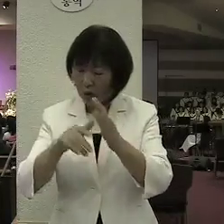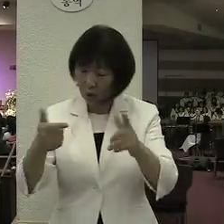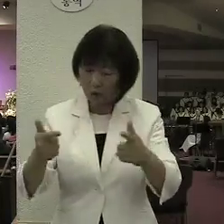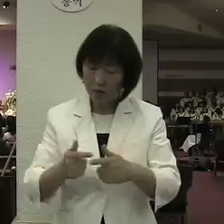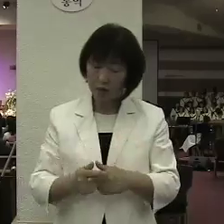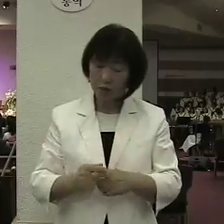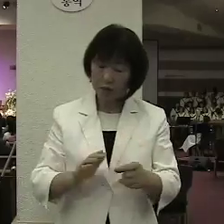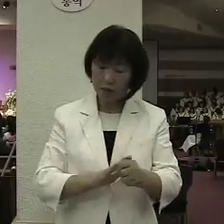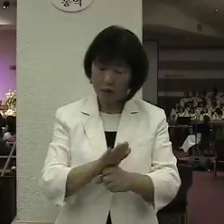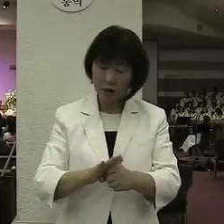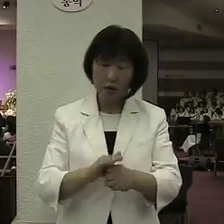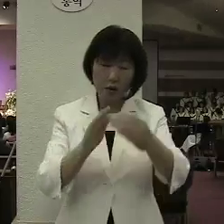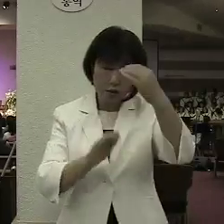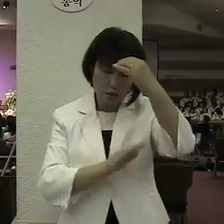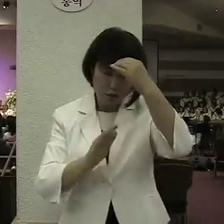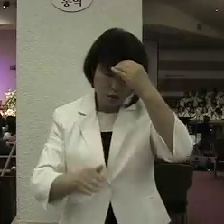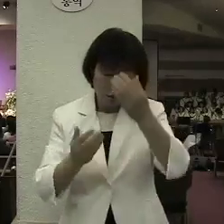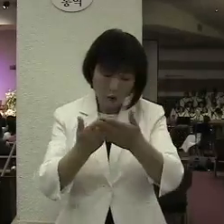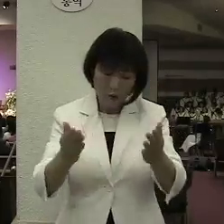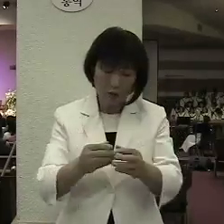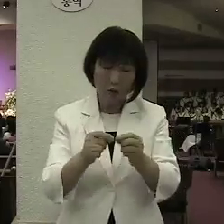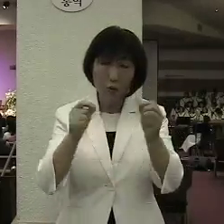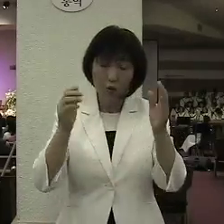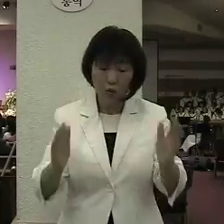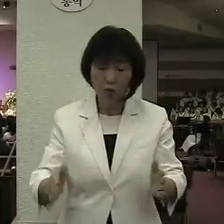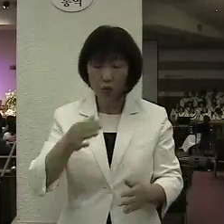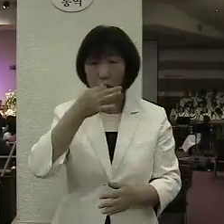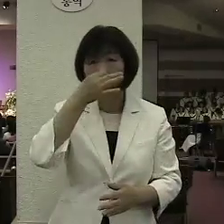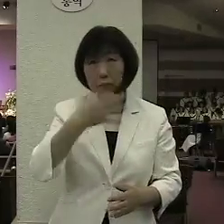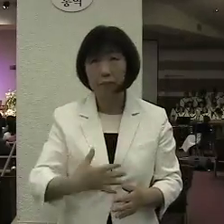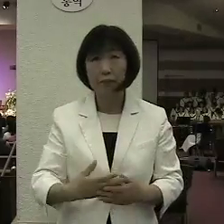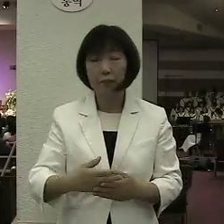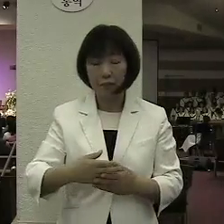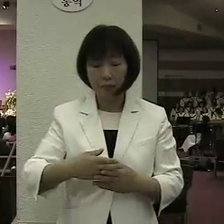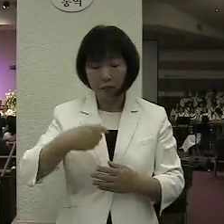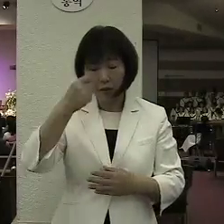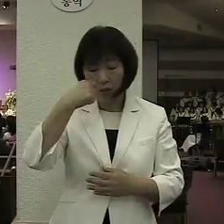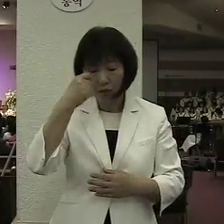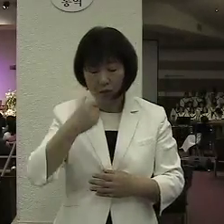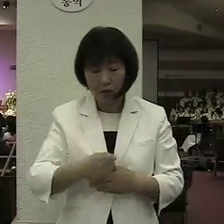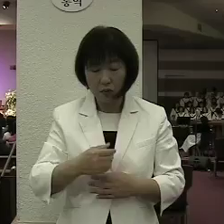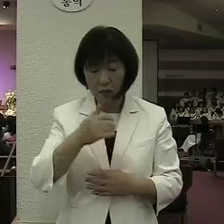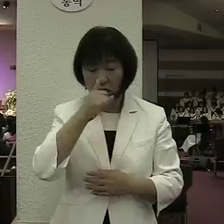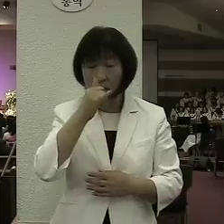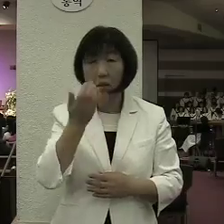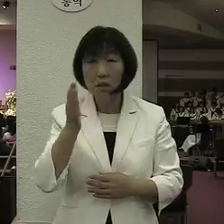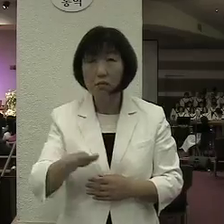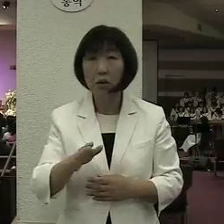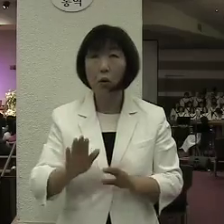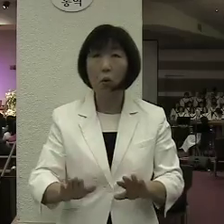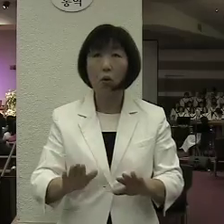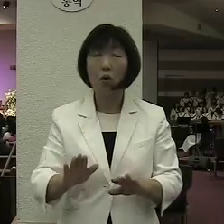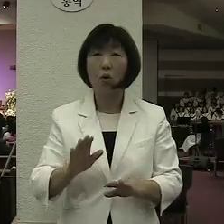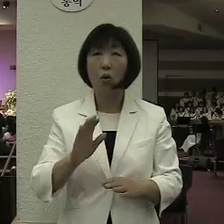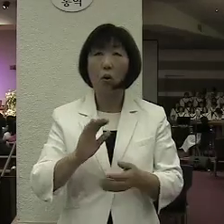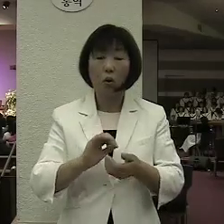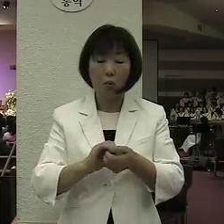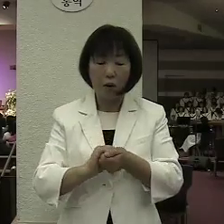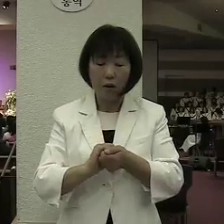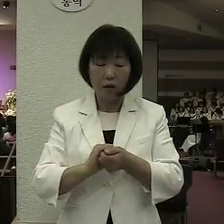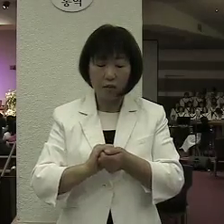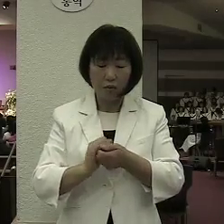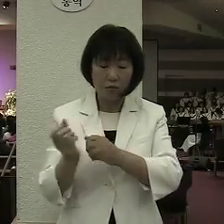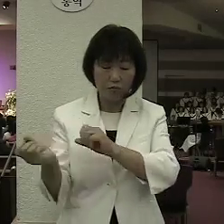터치하시고 부활하신 주님이 우리 손을 붙잡고 역사의 주관자가 알파가